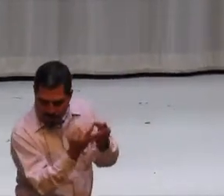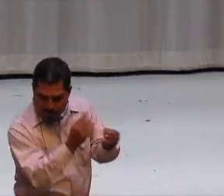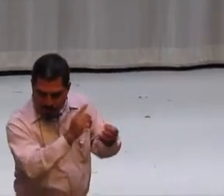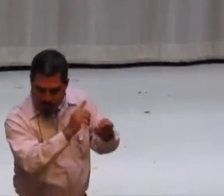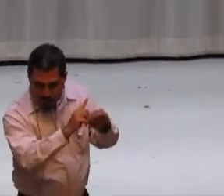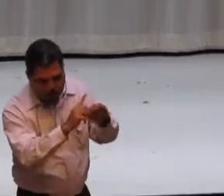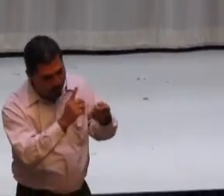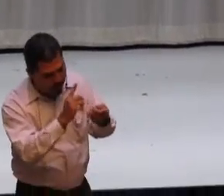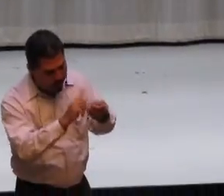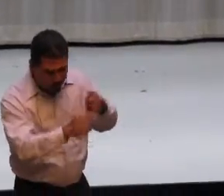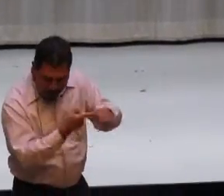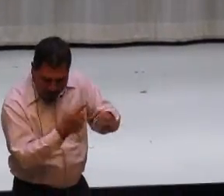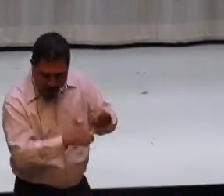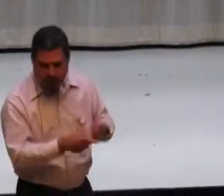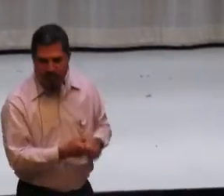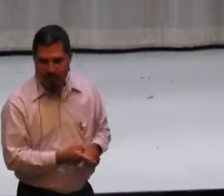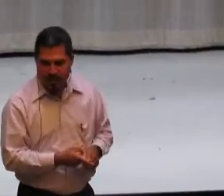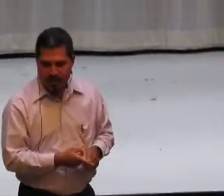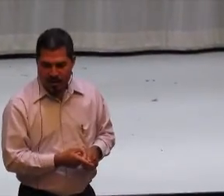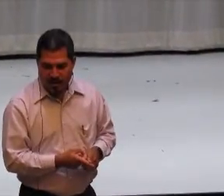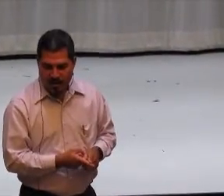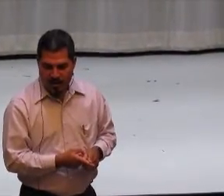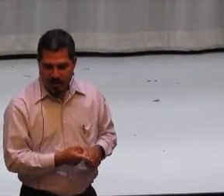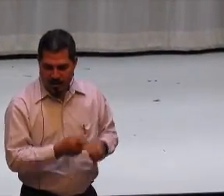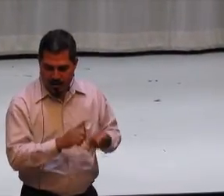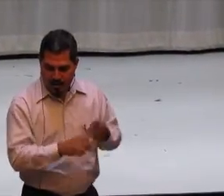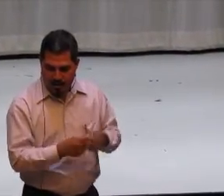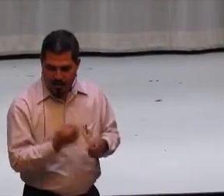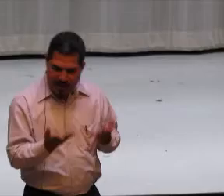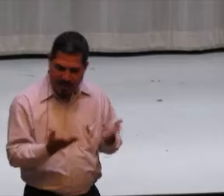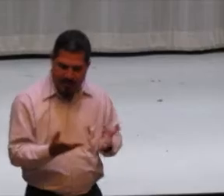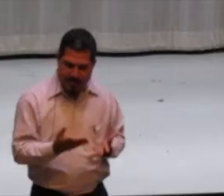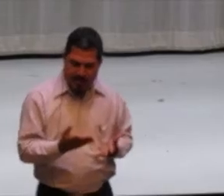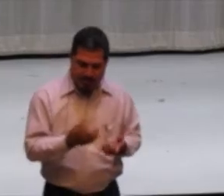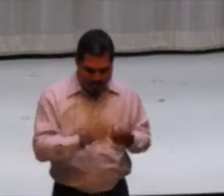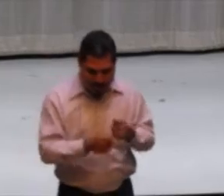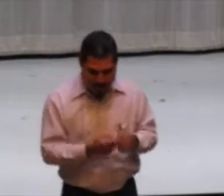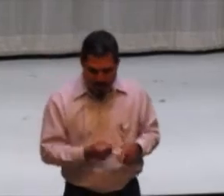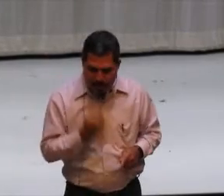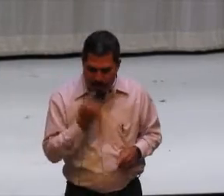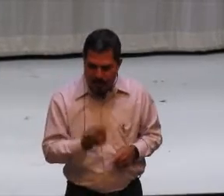amigos o sus amigos, y quizás sus amigos le dicen